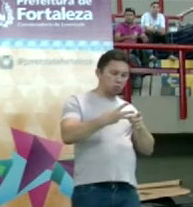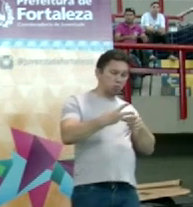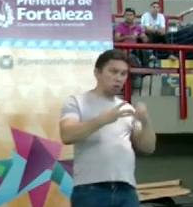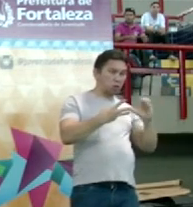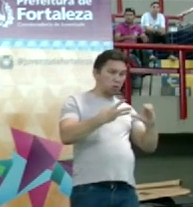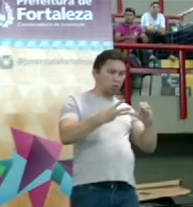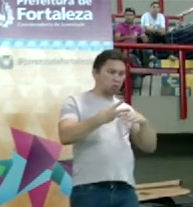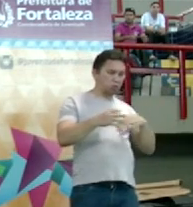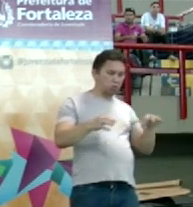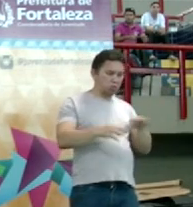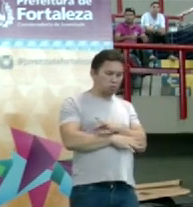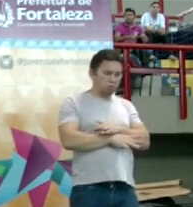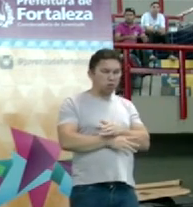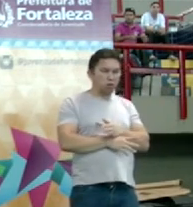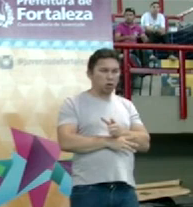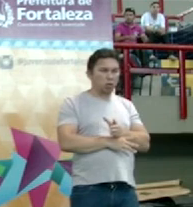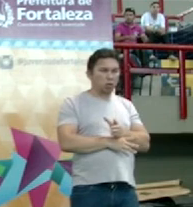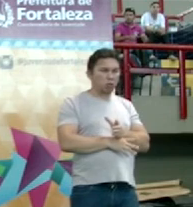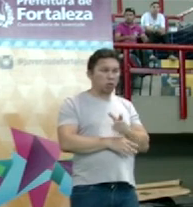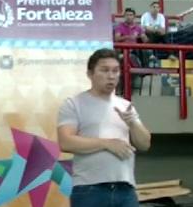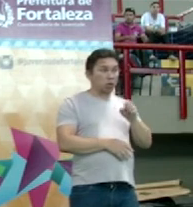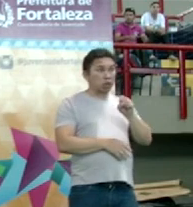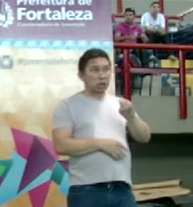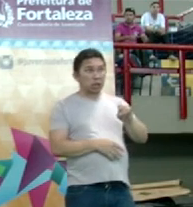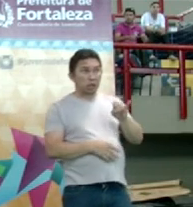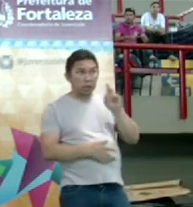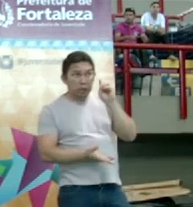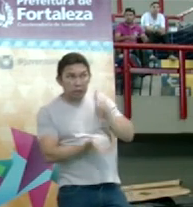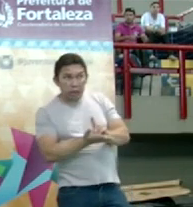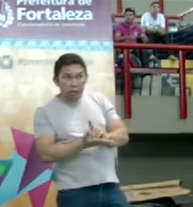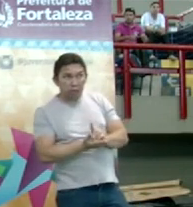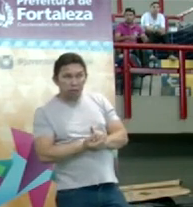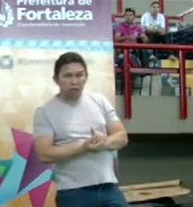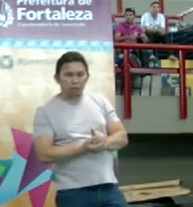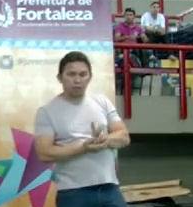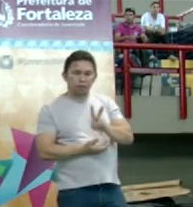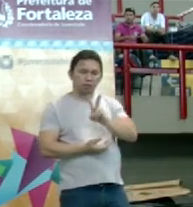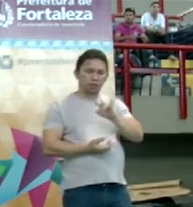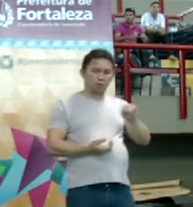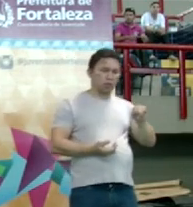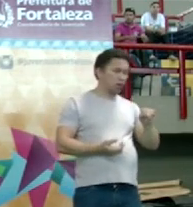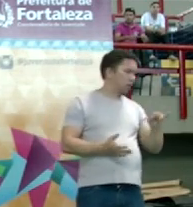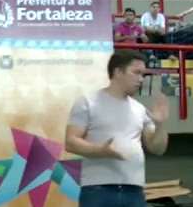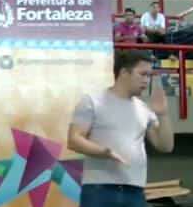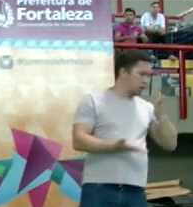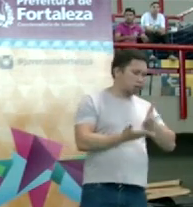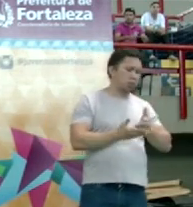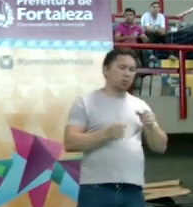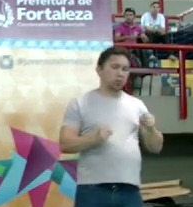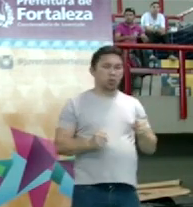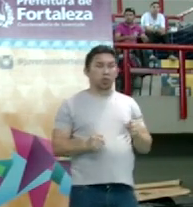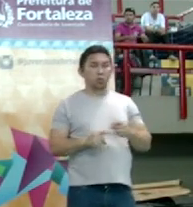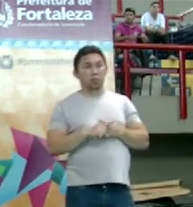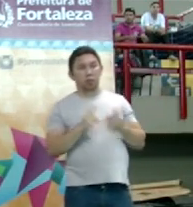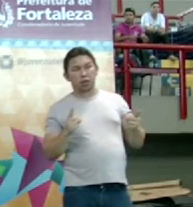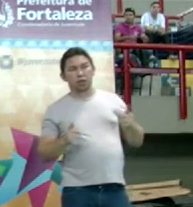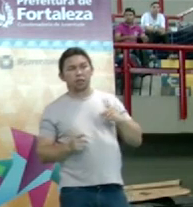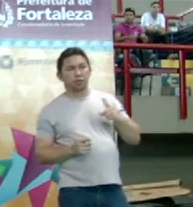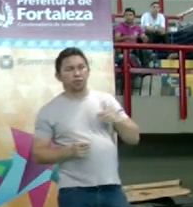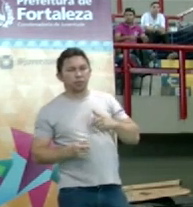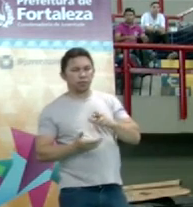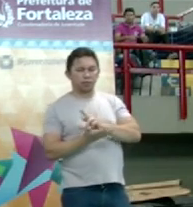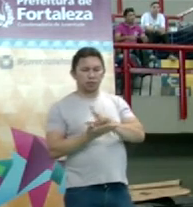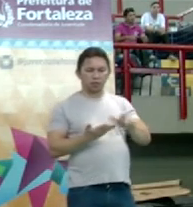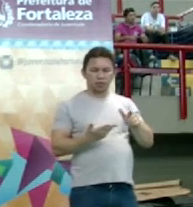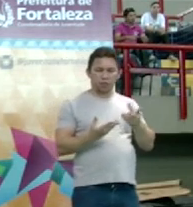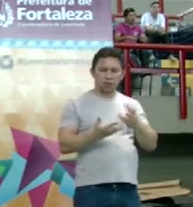Bem, se for uma maneira realmente que vai erradicar, sim. Mas existem